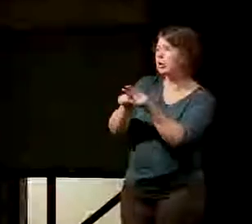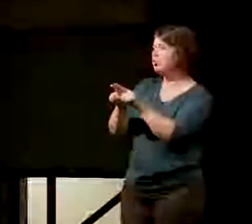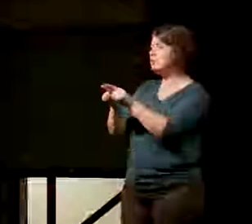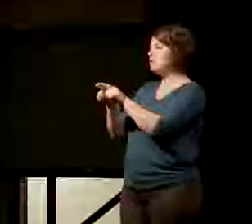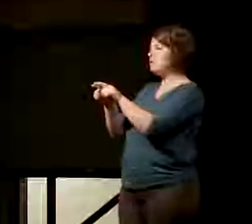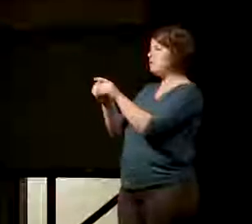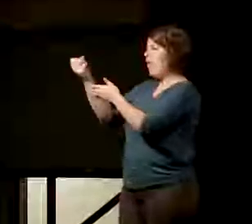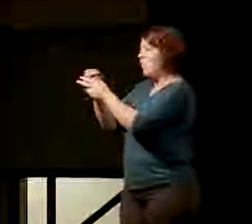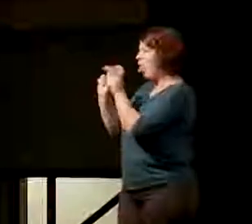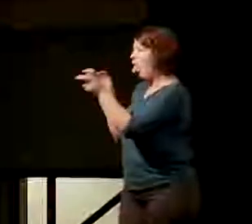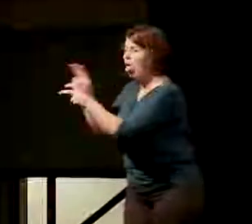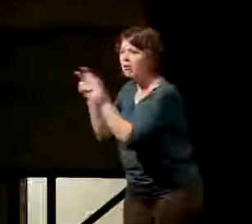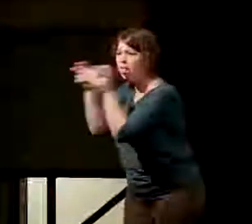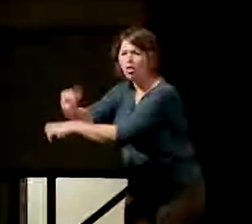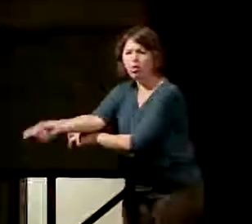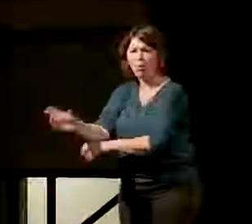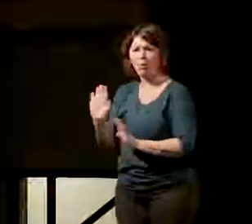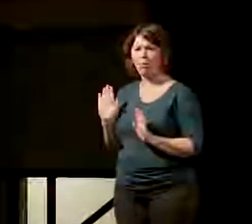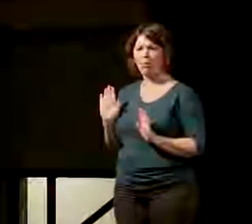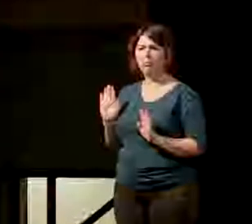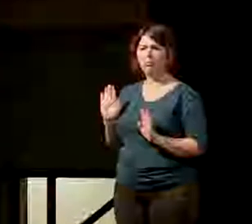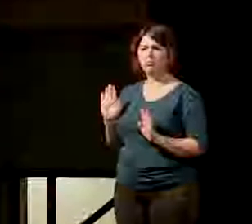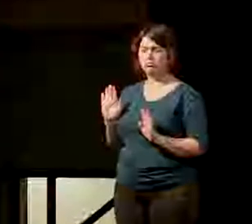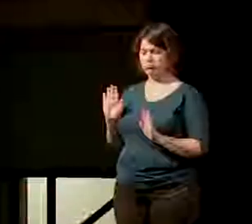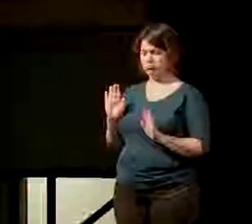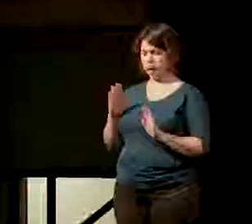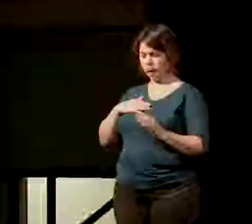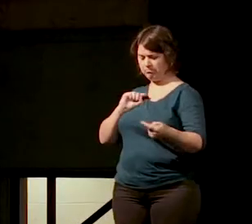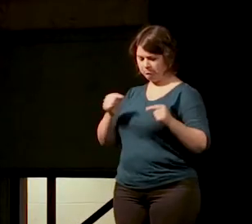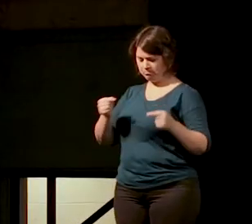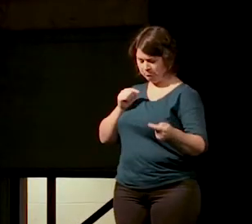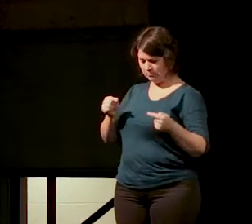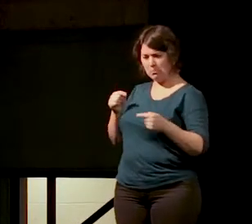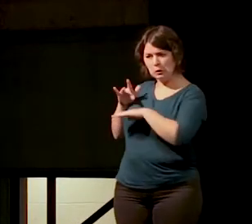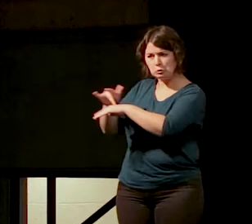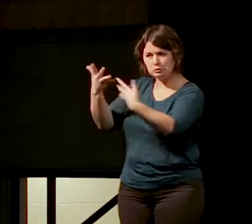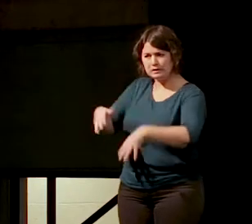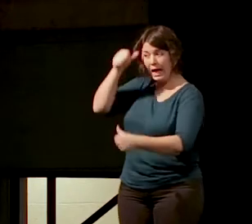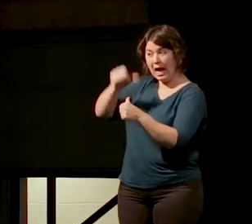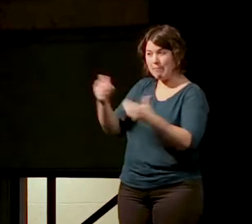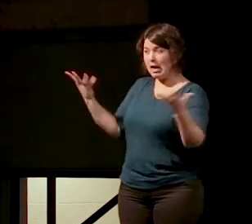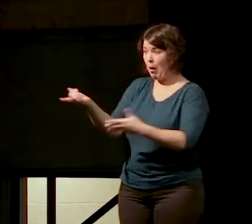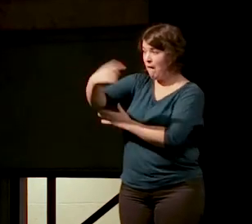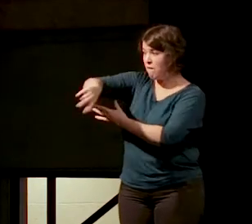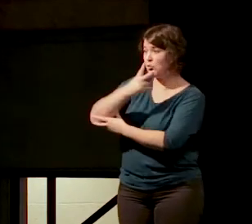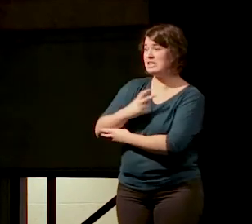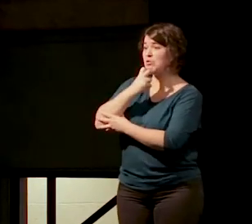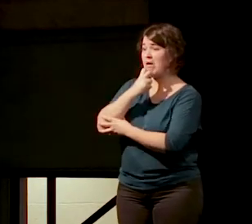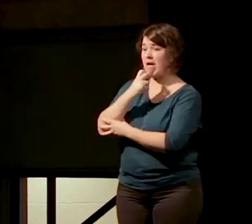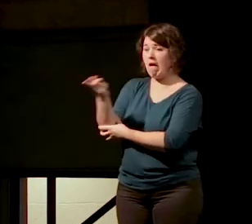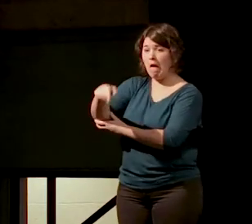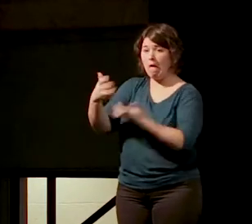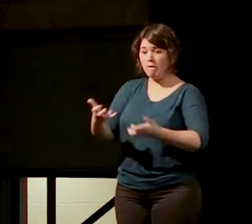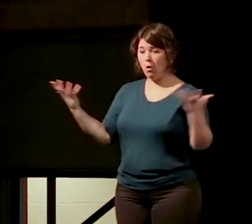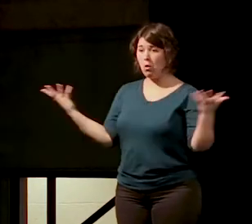d'infos. Et je retiens de mes débats que les citoyens que vous êtes attendent en vérité